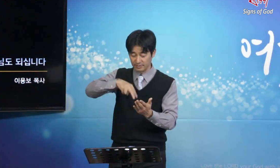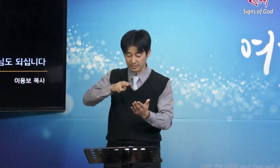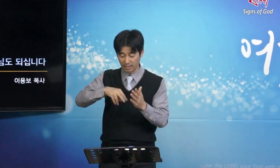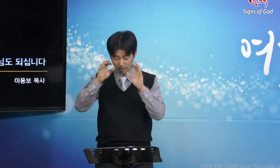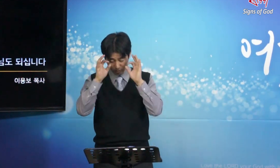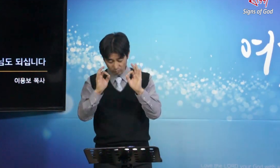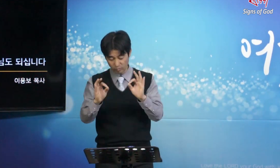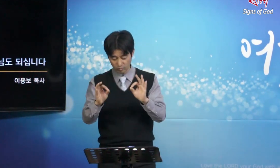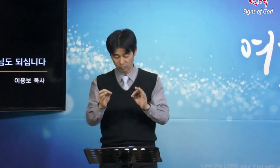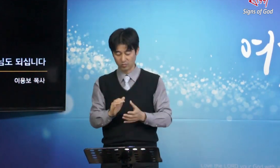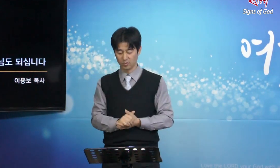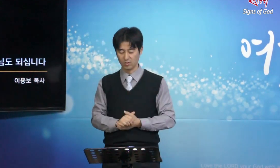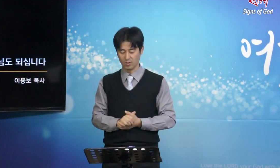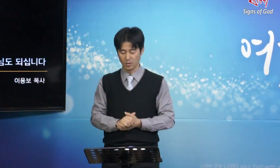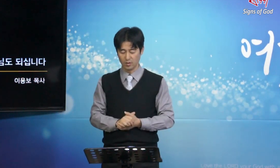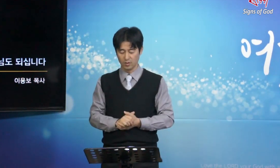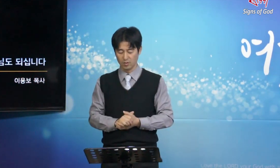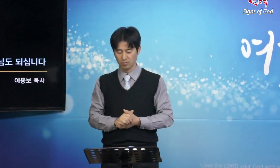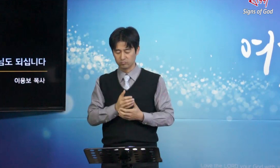오늘 말씀을 읽어보면